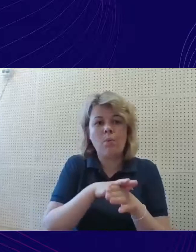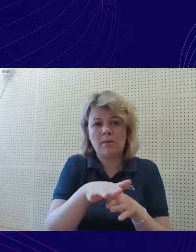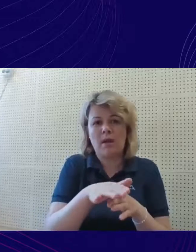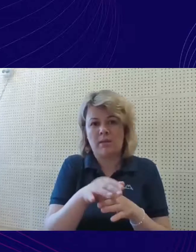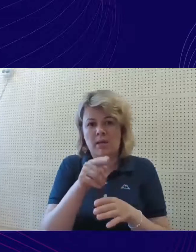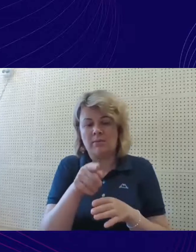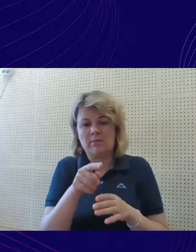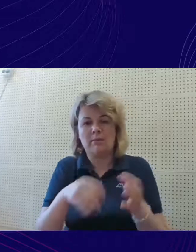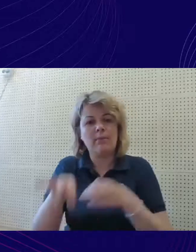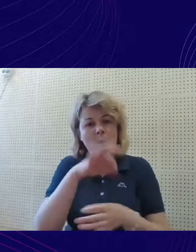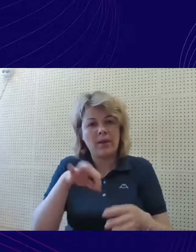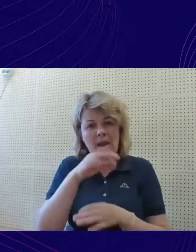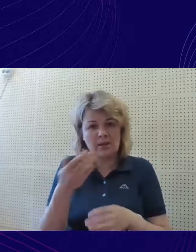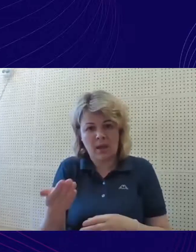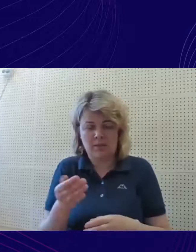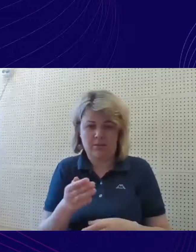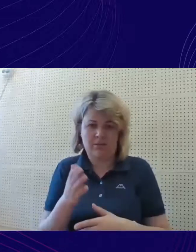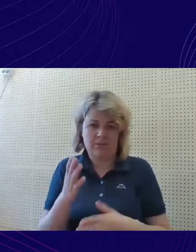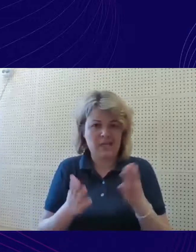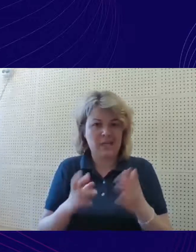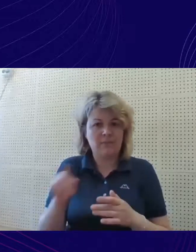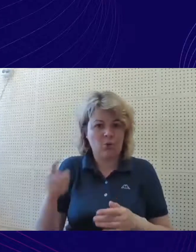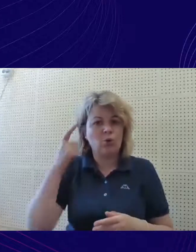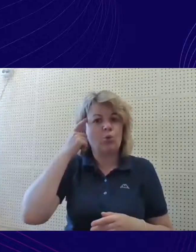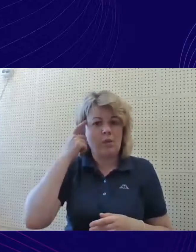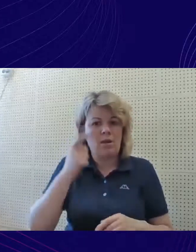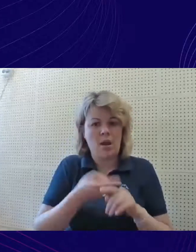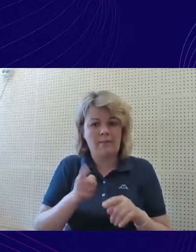и думал бы о